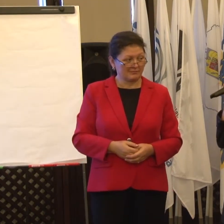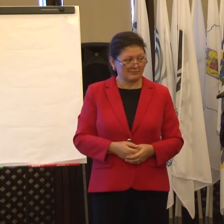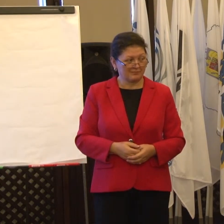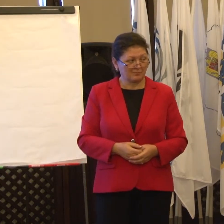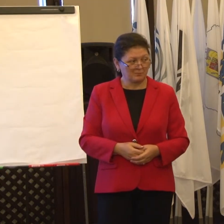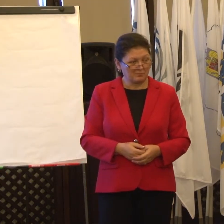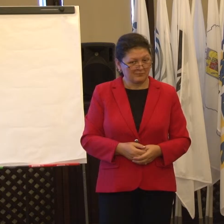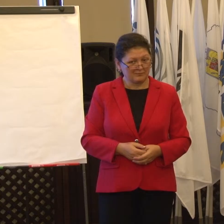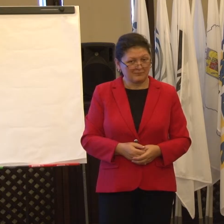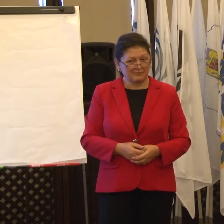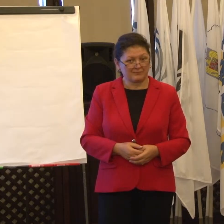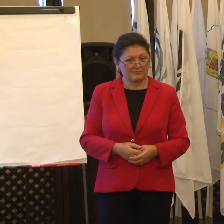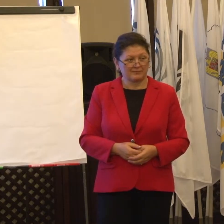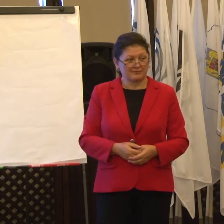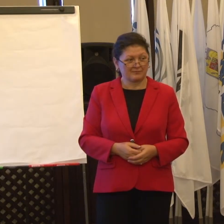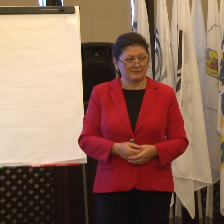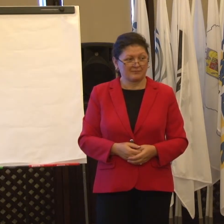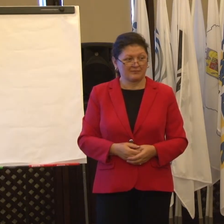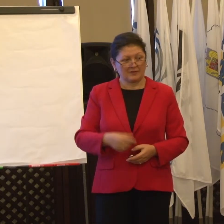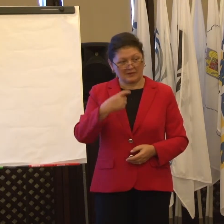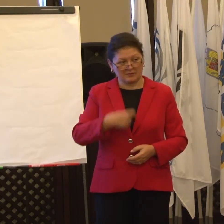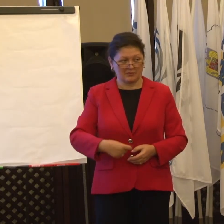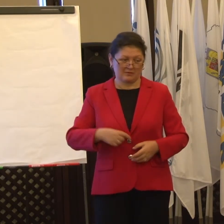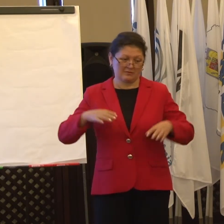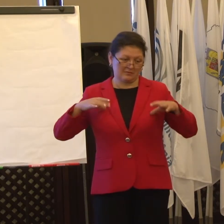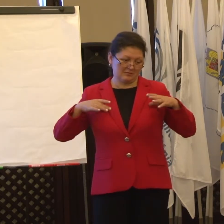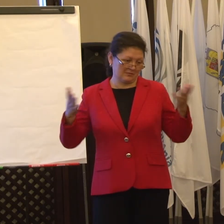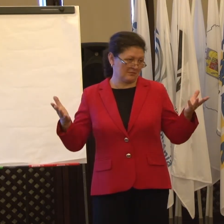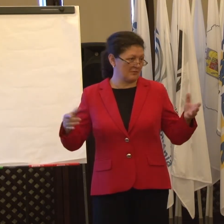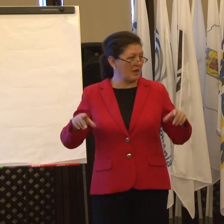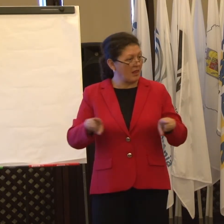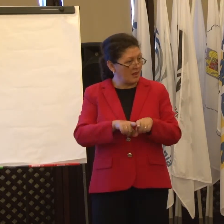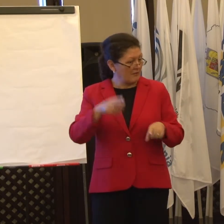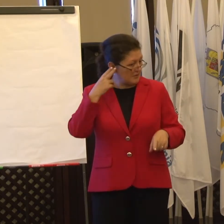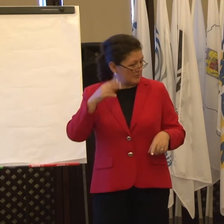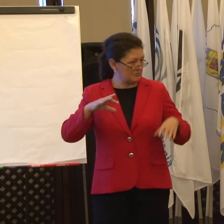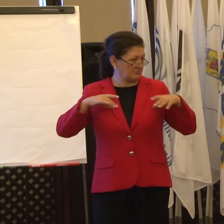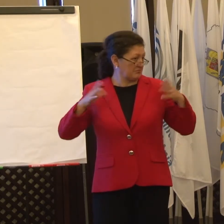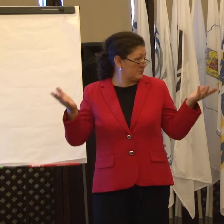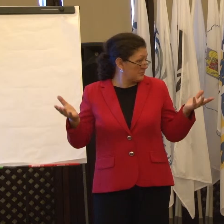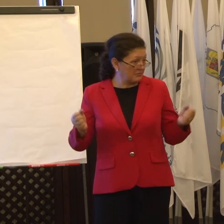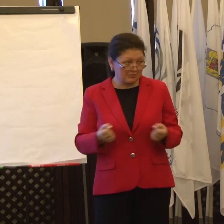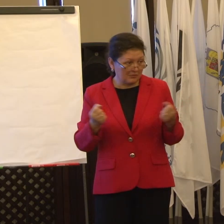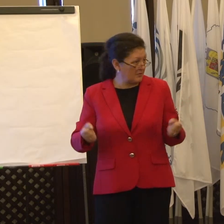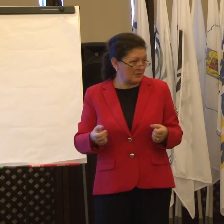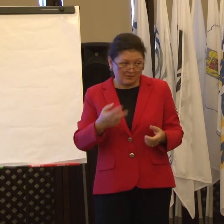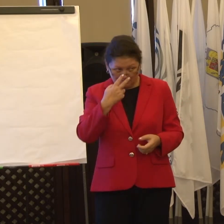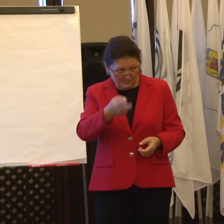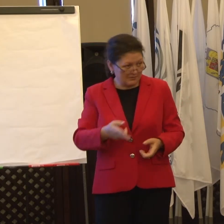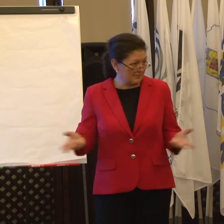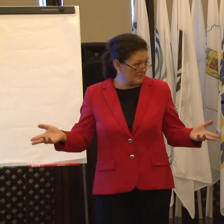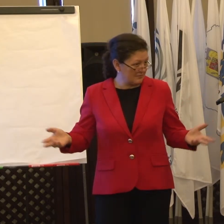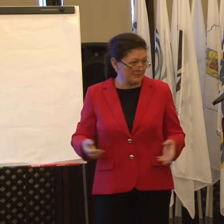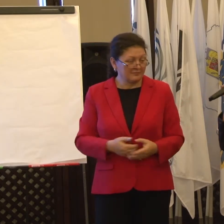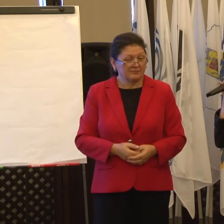persoane total dependente, persoane parțial sau total independente. Pentru că